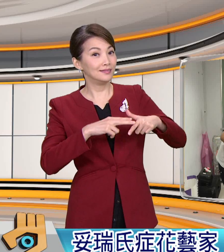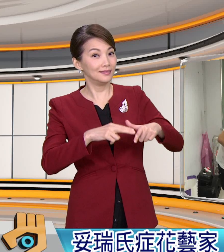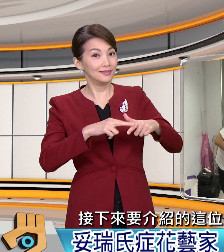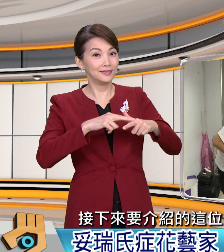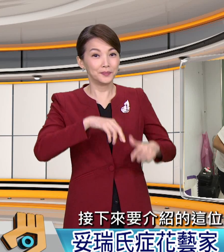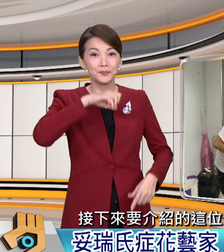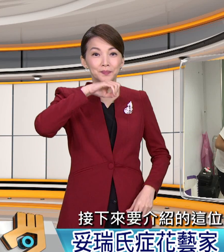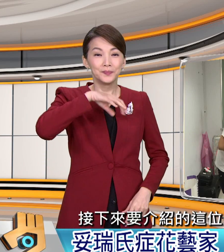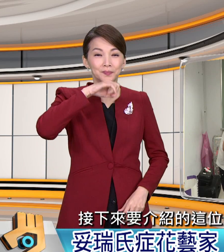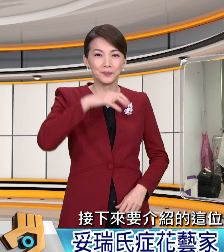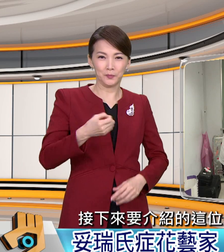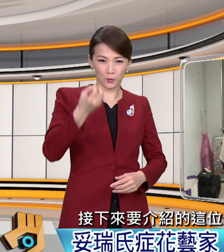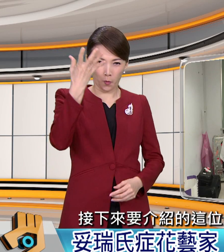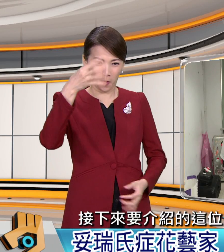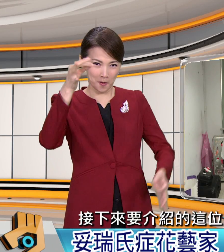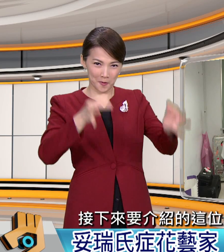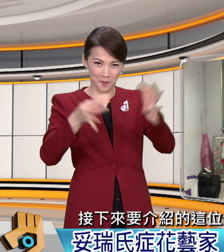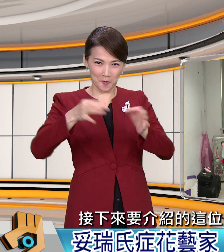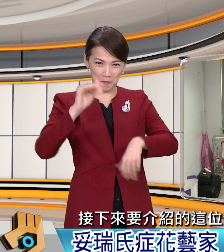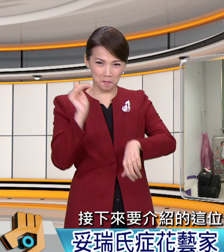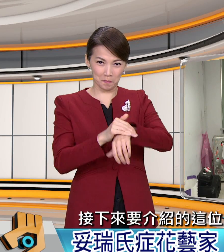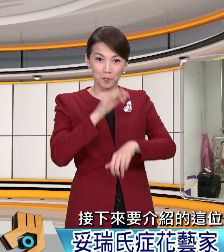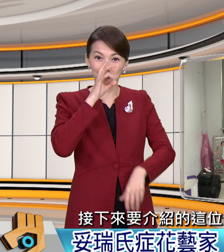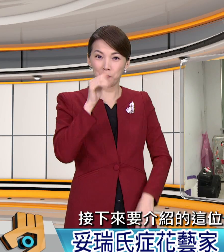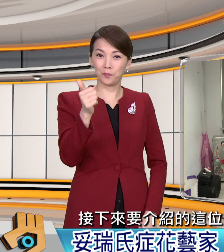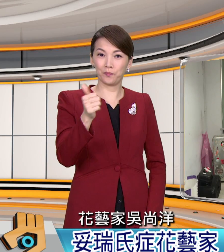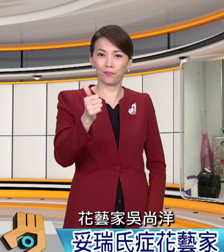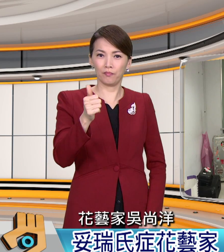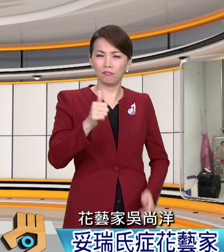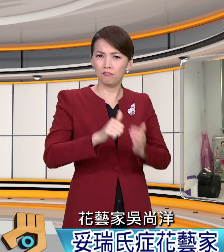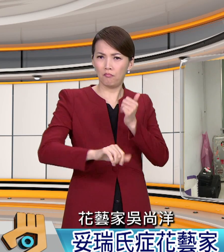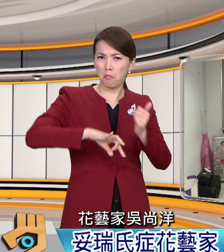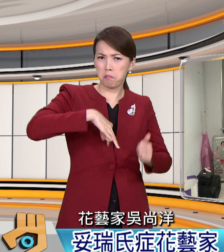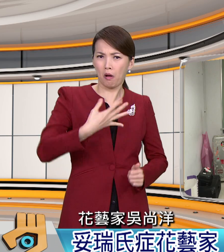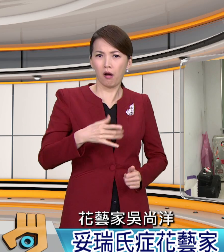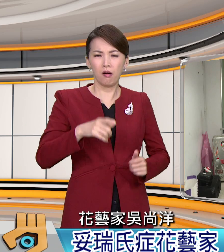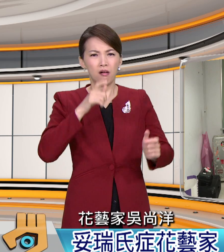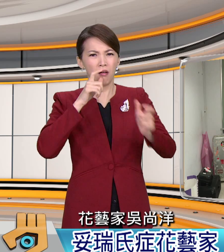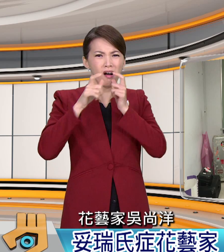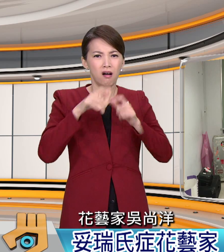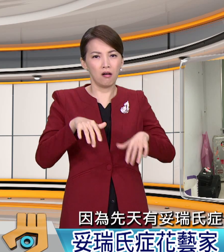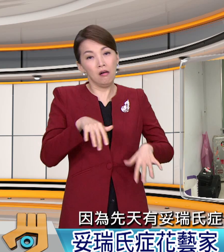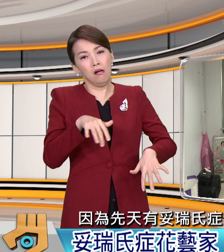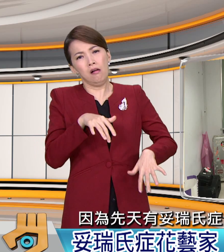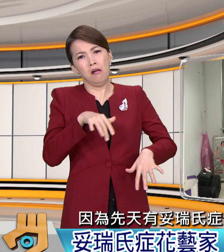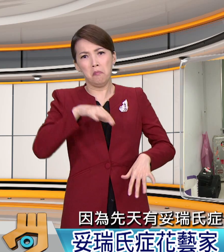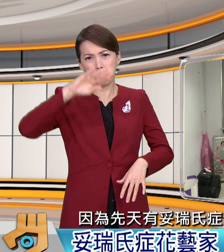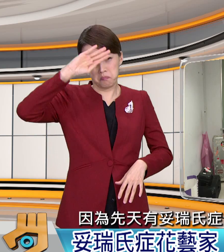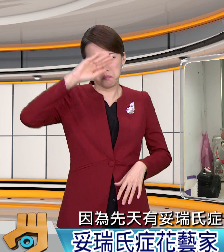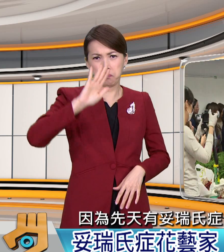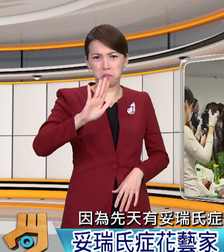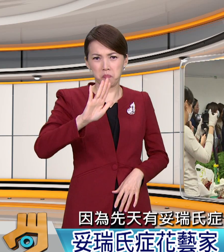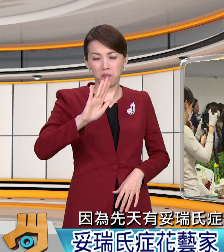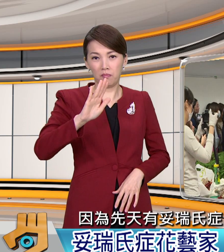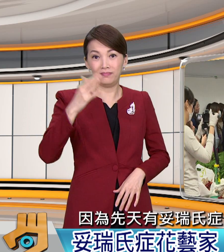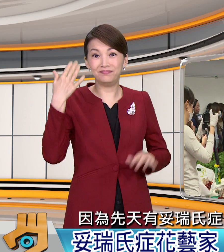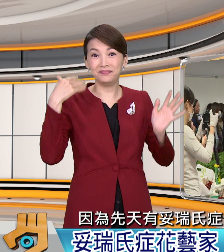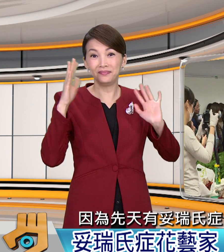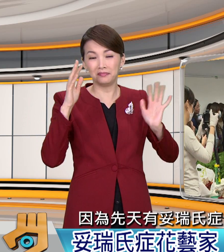接下来要介绍的这位是来自屏东的花艺家吴尚阳，因为先天有妥瑞氏症，